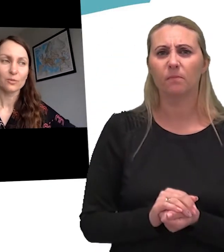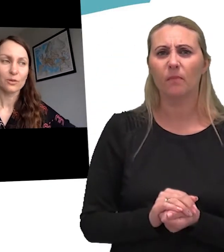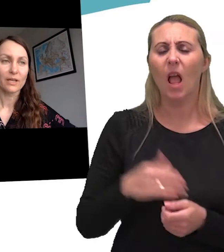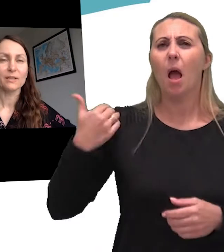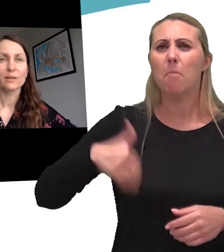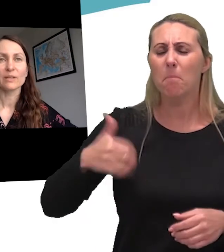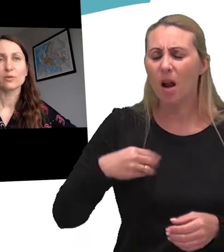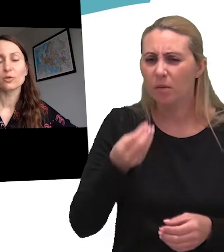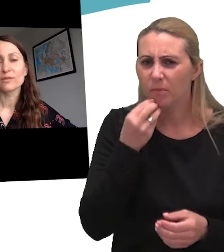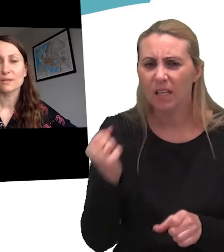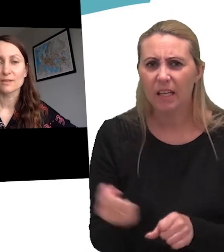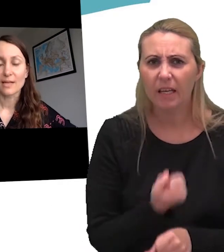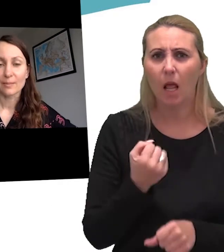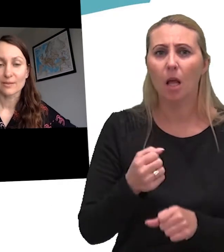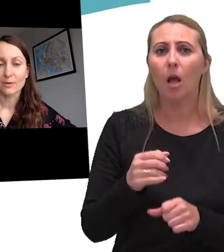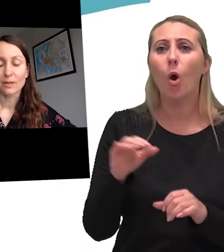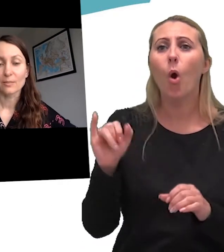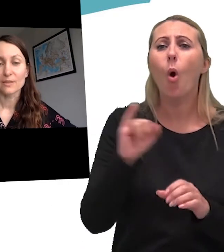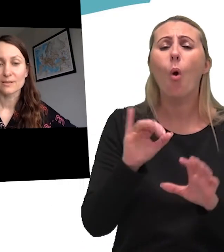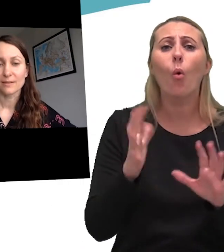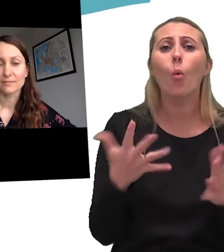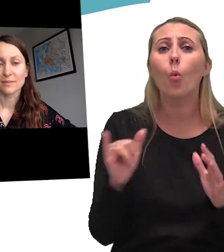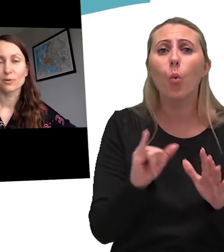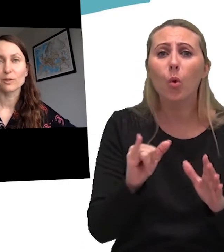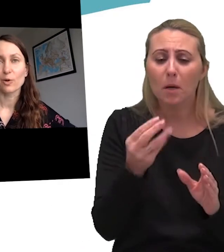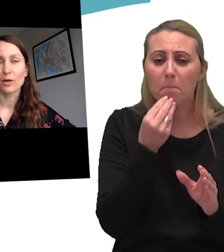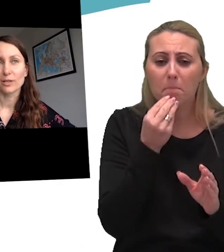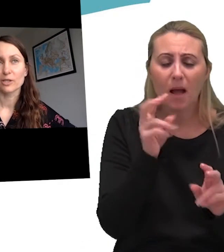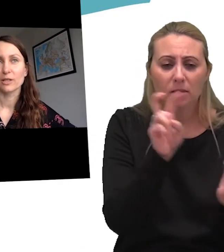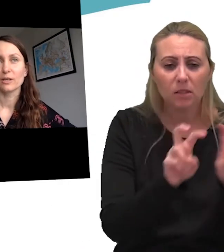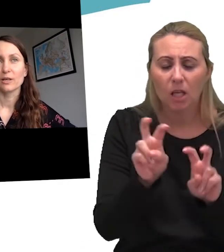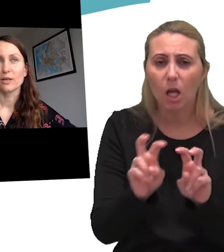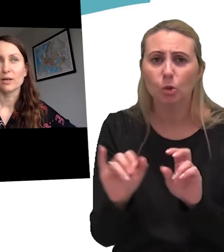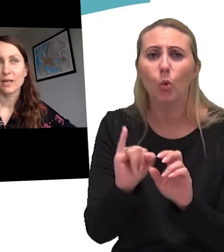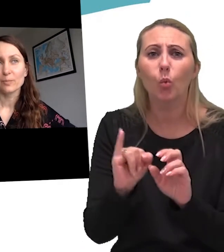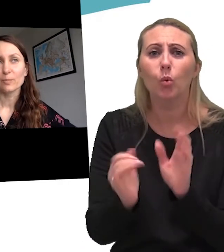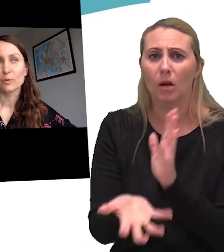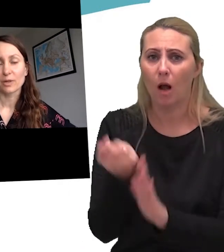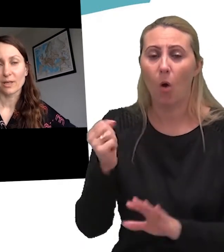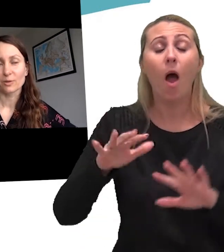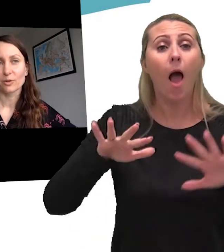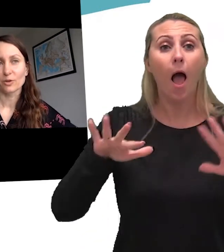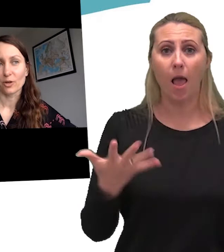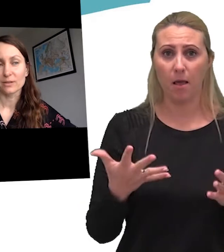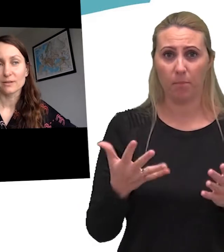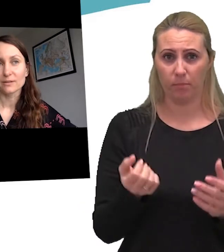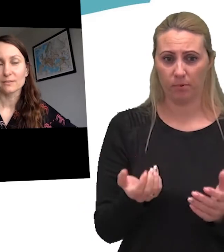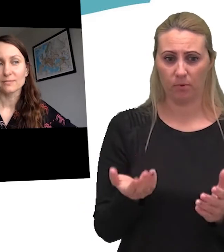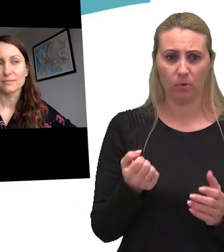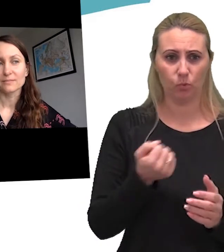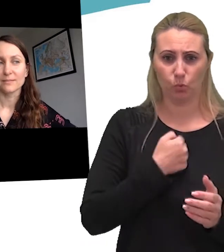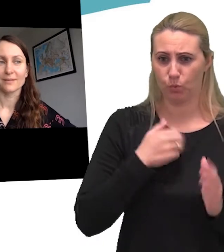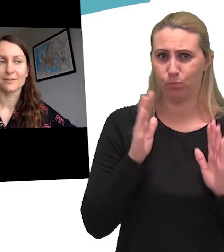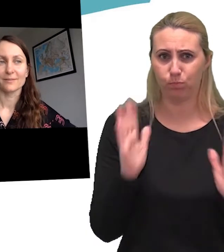Baltymų reikia, bet kur visa tai slepiasi, kokiam maiste? Jeigu taip konkrečiai, kaip turėtų